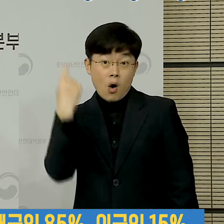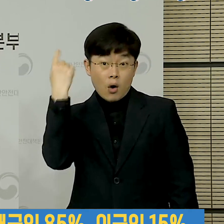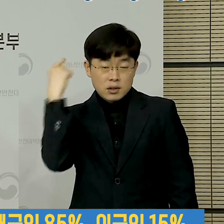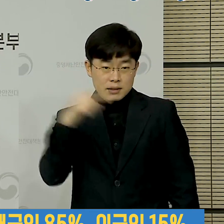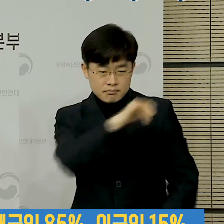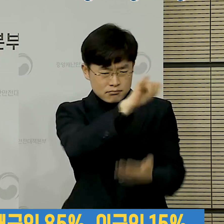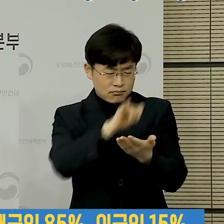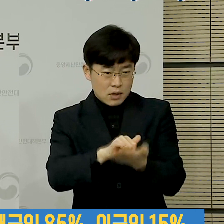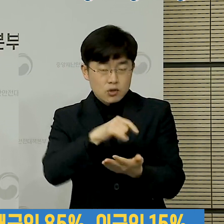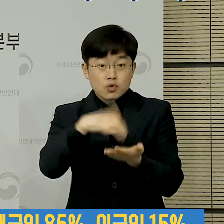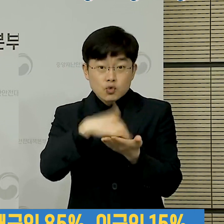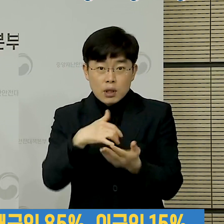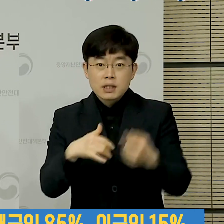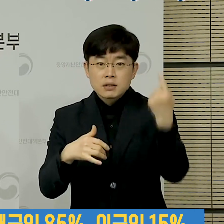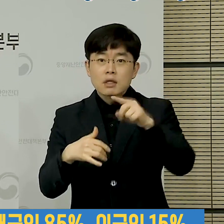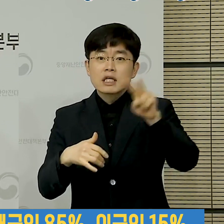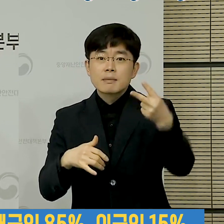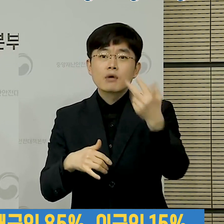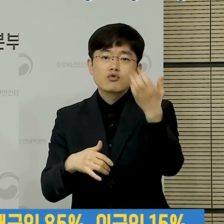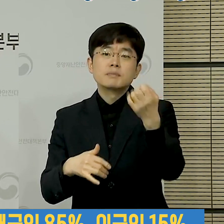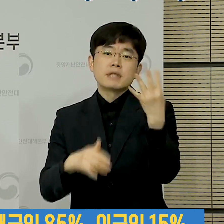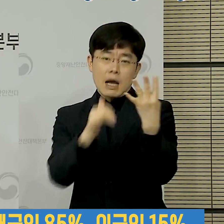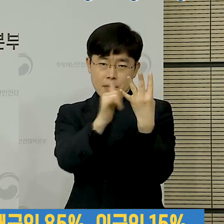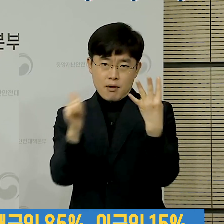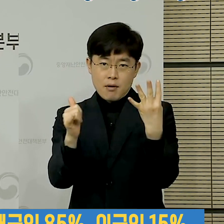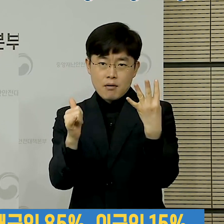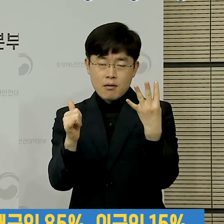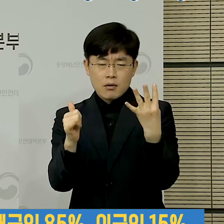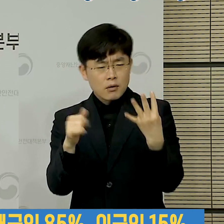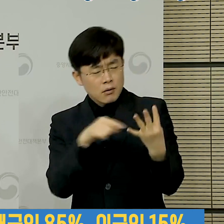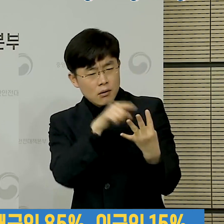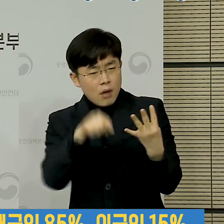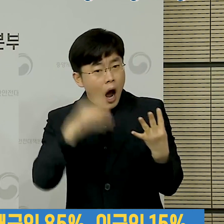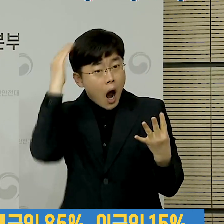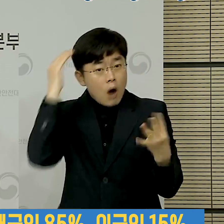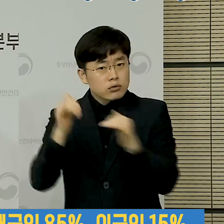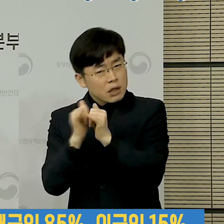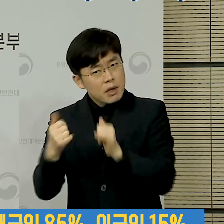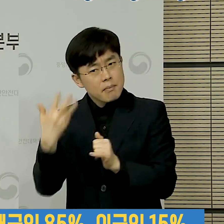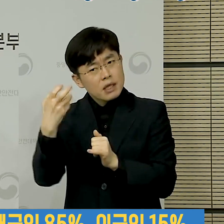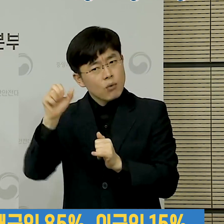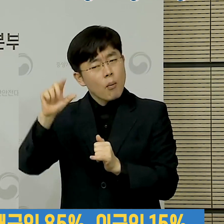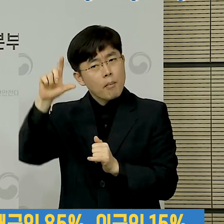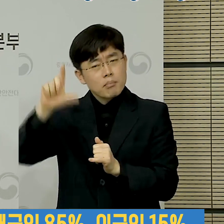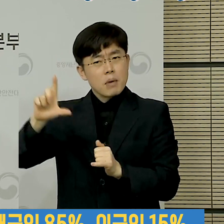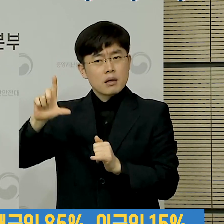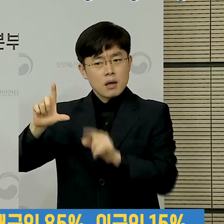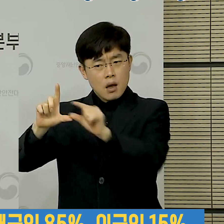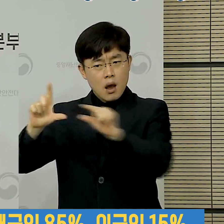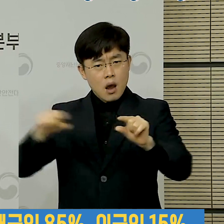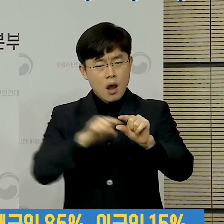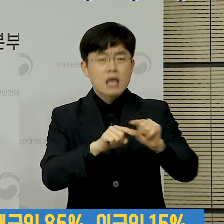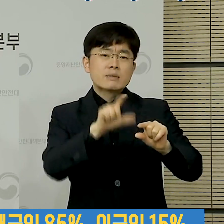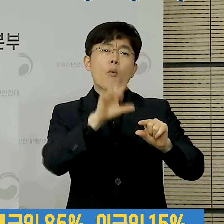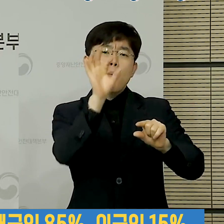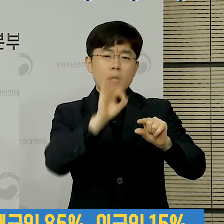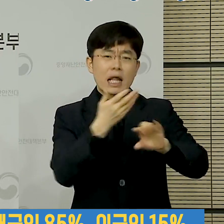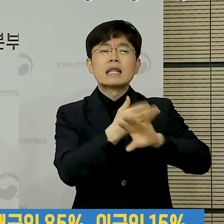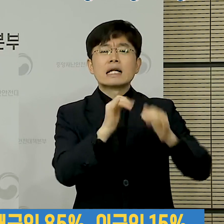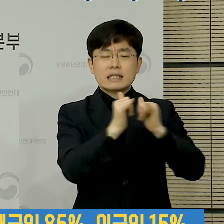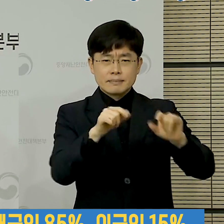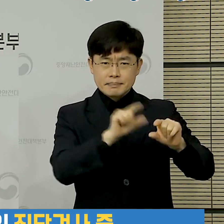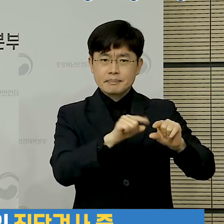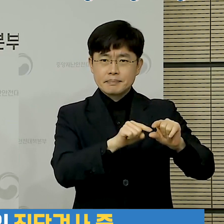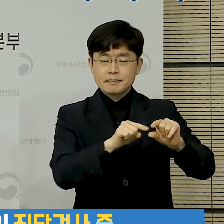미국발 입국자는 총 1294명으로 대략적으로 내국인이 85%, 외국인이 15%를